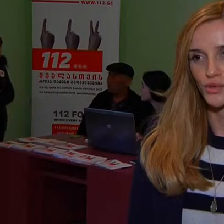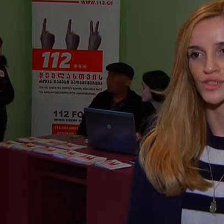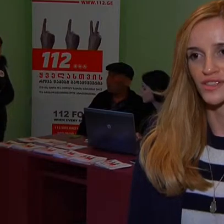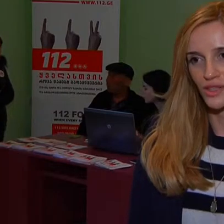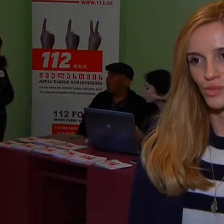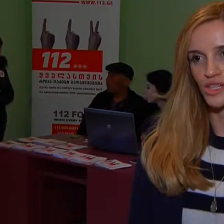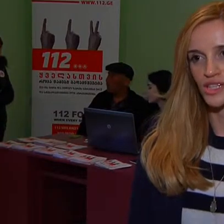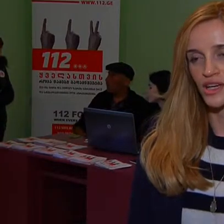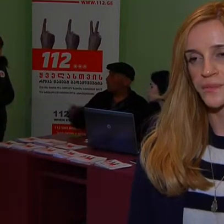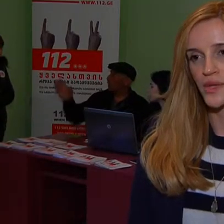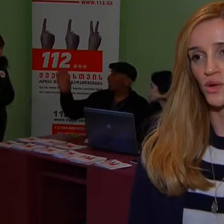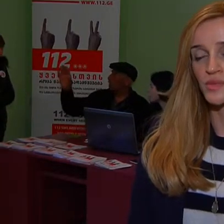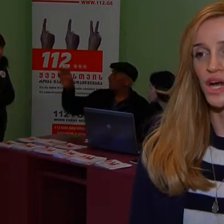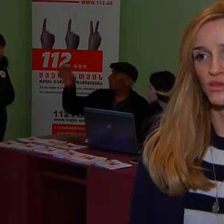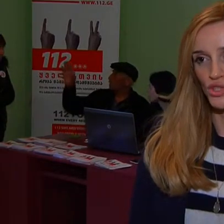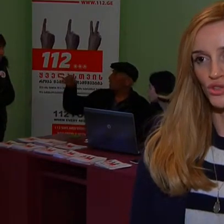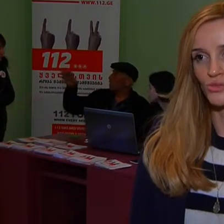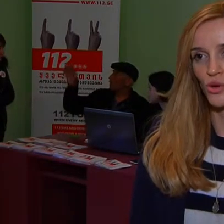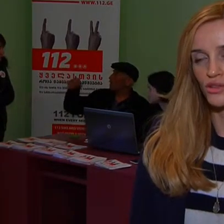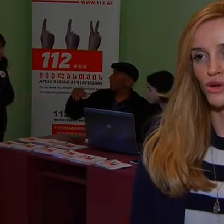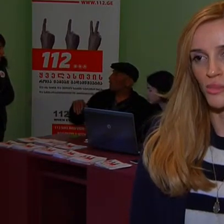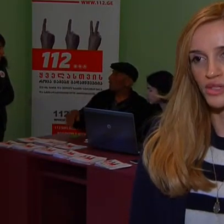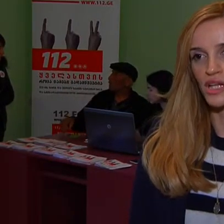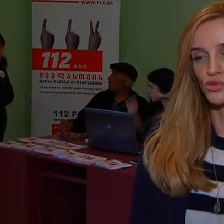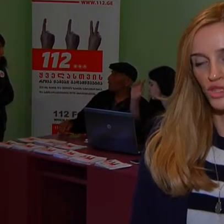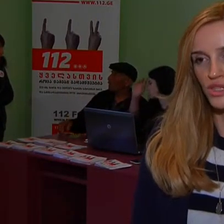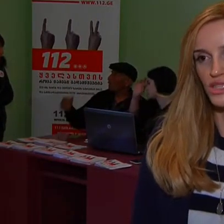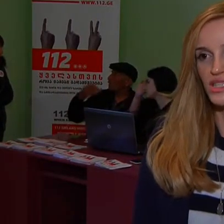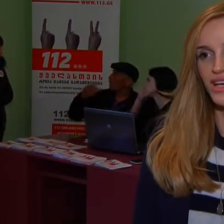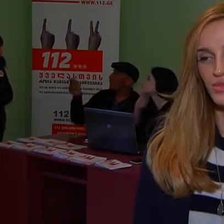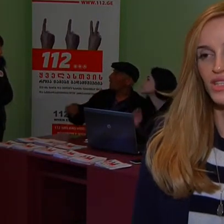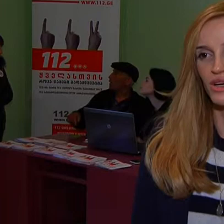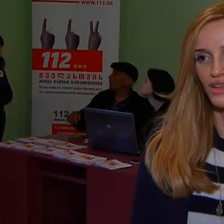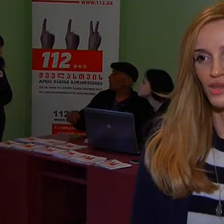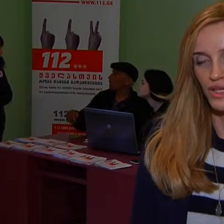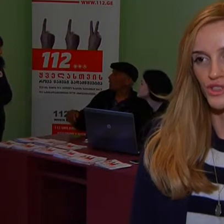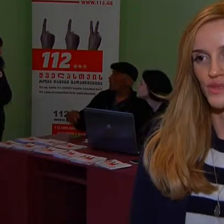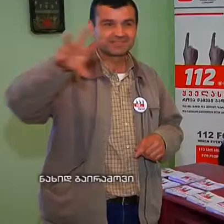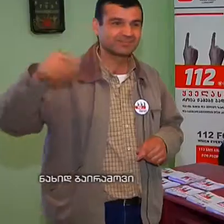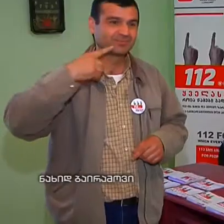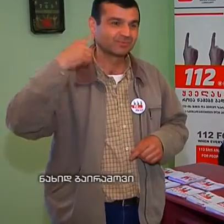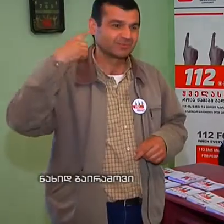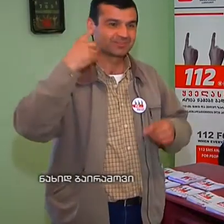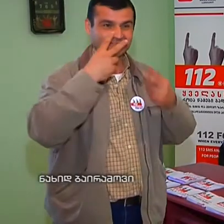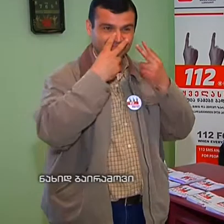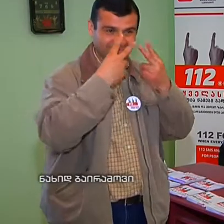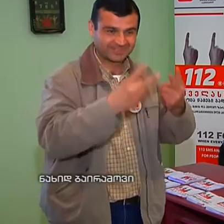დავარეგისტრირეთ შეხვედრის ყველა მონაწილე. აქვე მინდა აღვნიშნო, რომ ხვალ 8 აპრილს დასკვნითი პრეზენტაცია გამართება ქალაქ თბილისში.